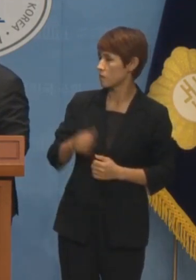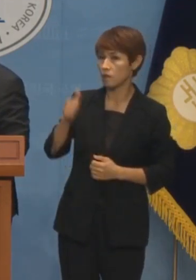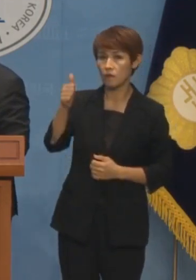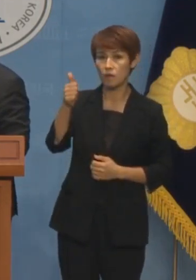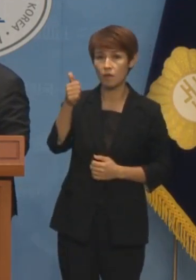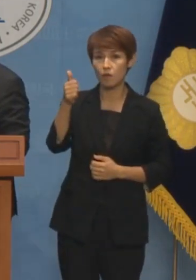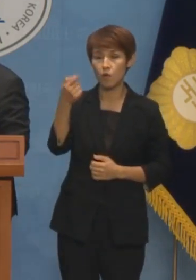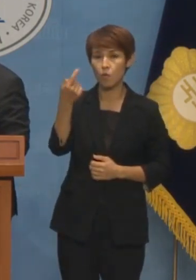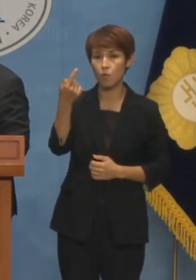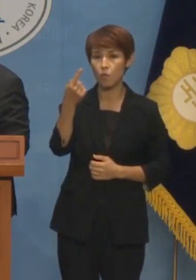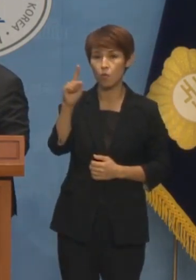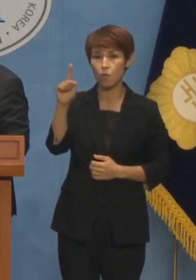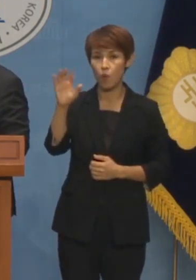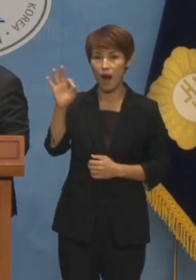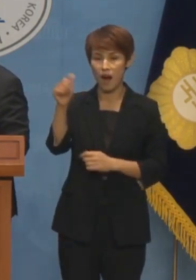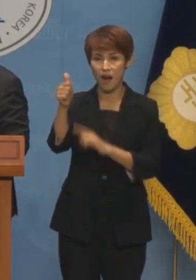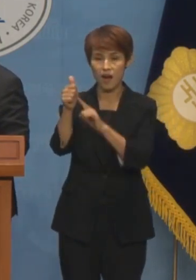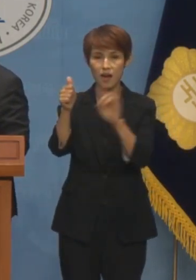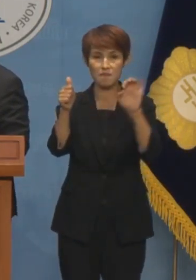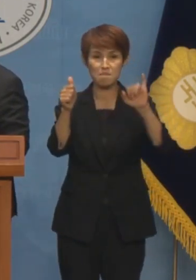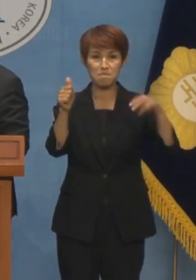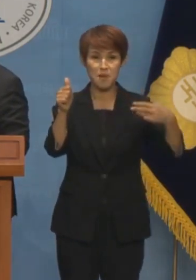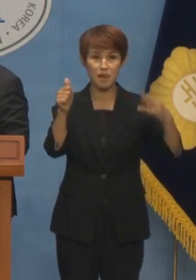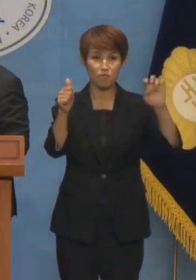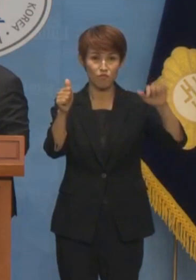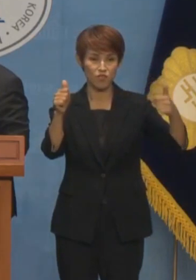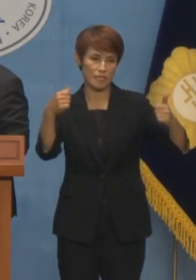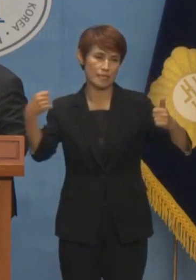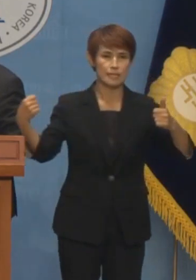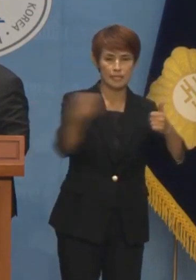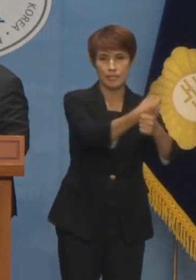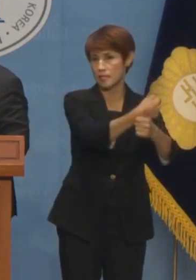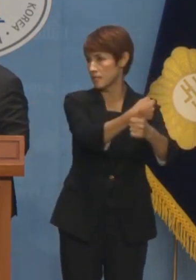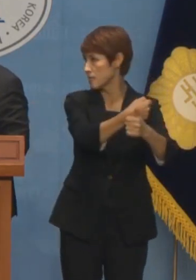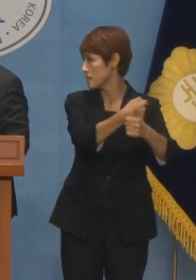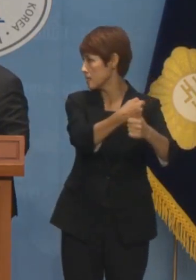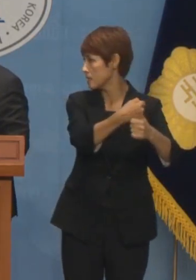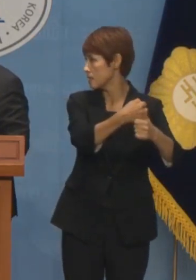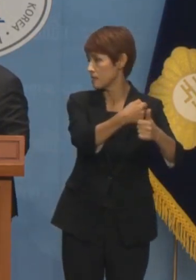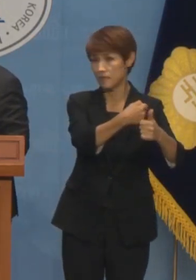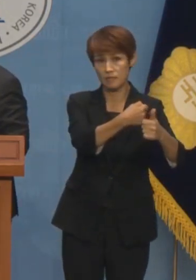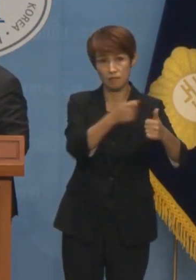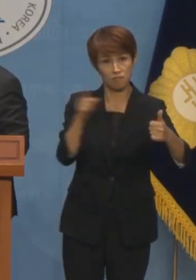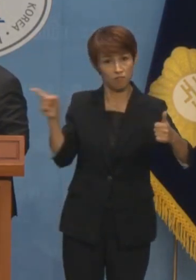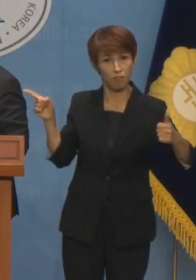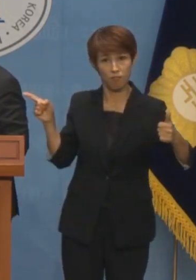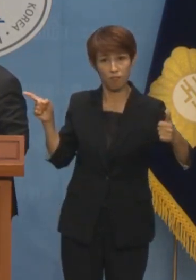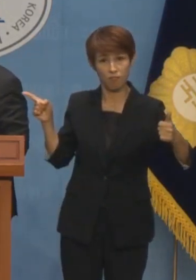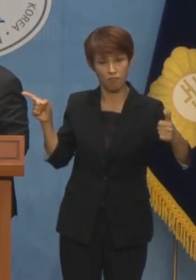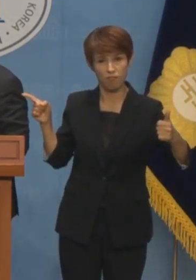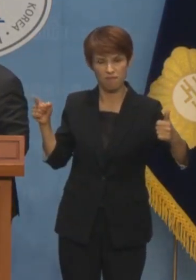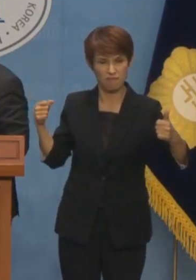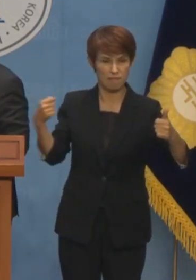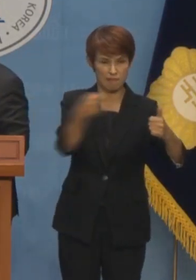씨가 킬문을 가격을 합니다. 먼저 가격하는 모습이 명백하게 찍혀 있습니다.